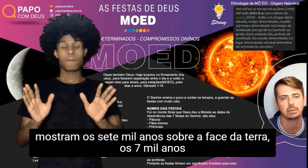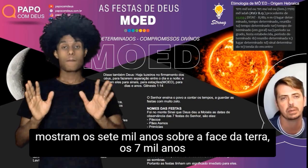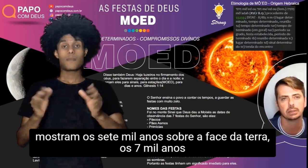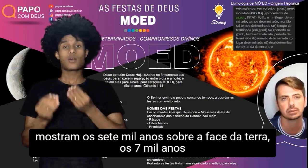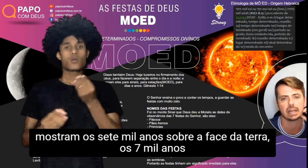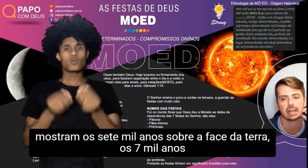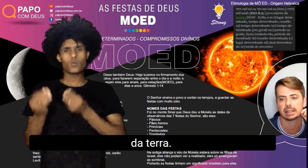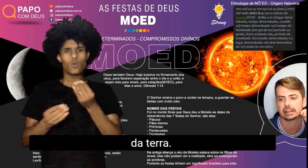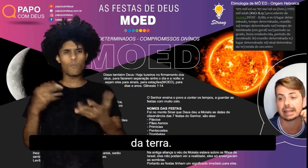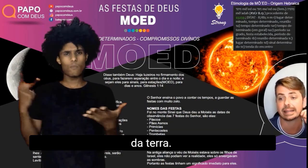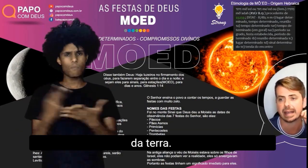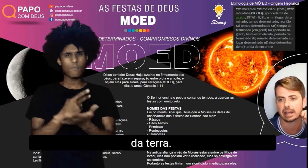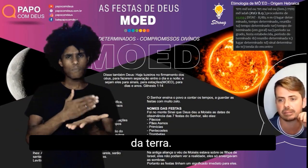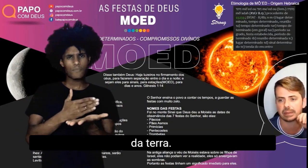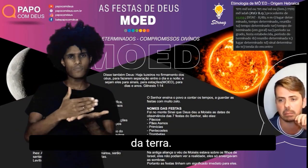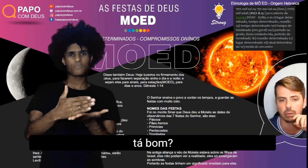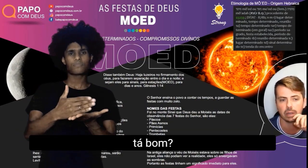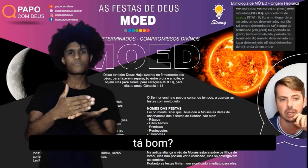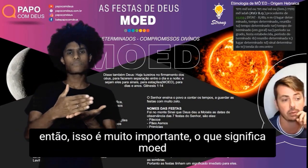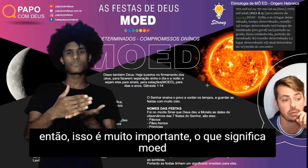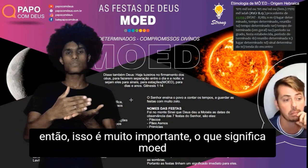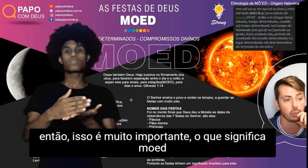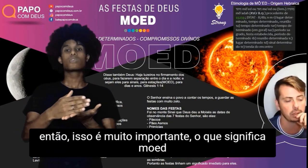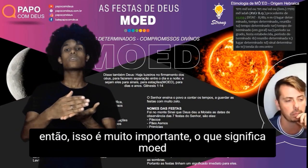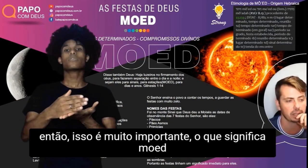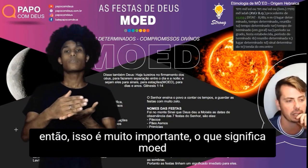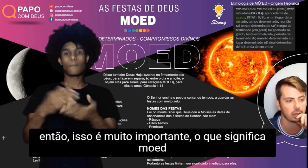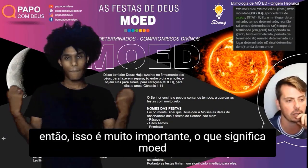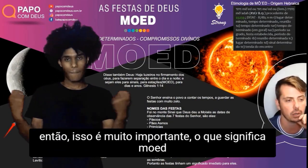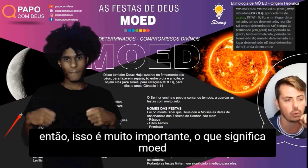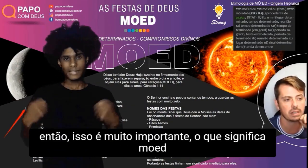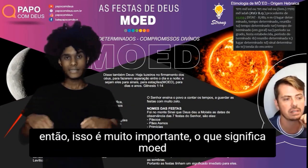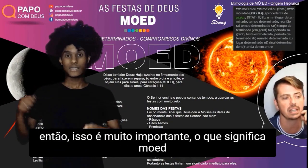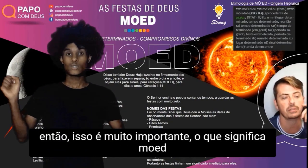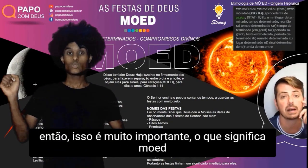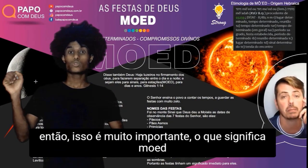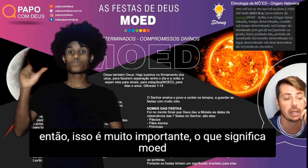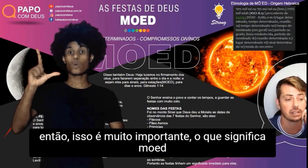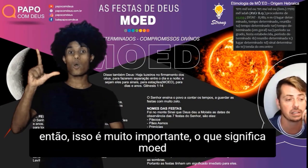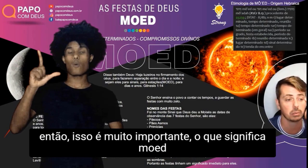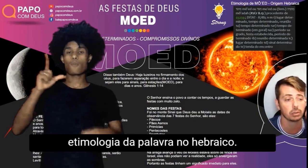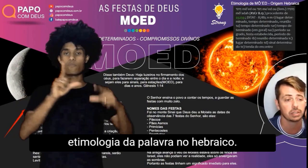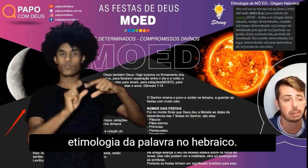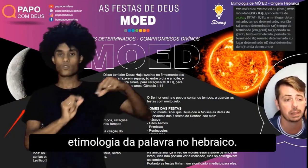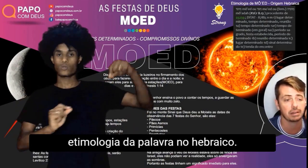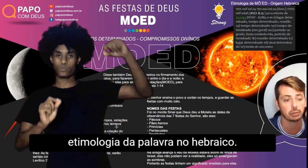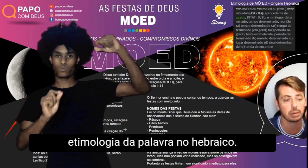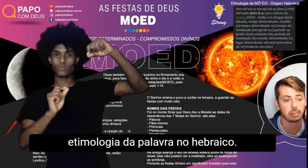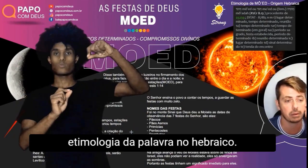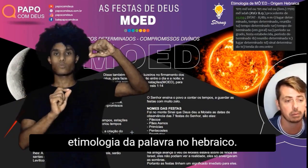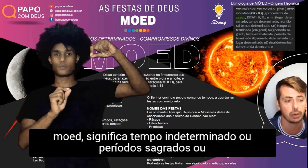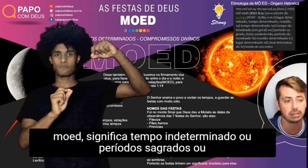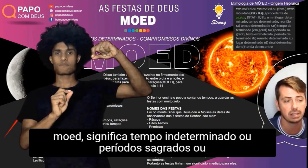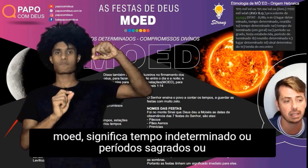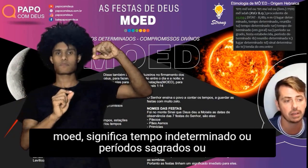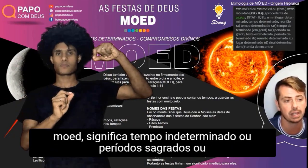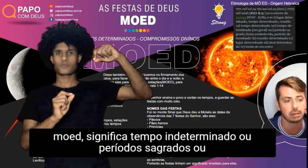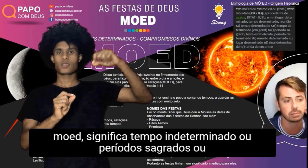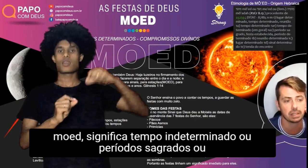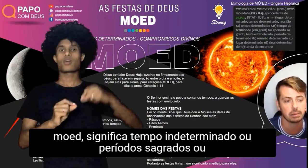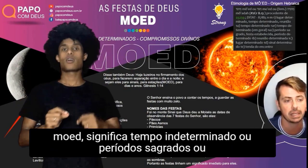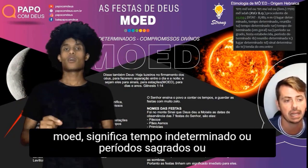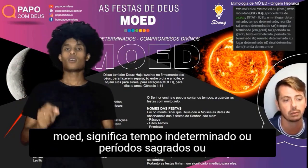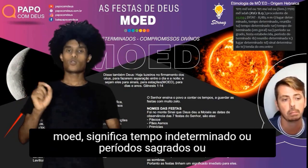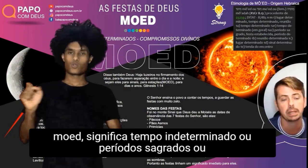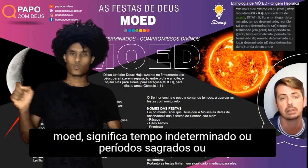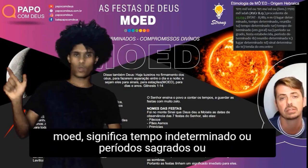os 7.000 anos da terra, tá bom? Então isso é muito importante, ó. O que significa moed? A etimologia da palavra no hebraico, moed significa